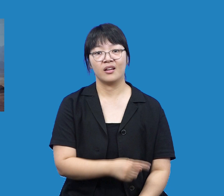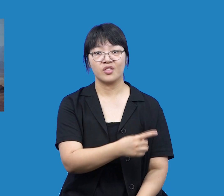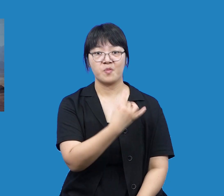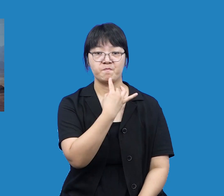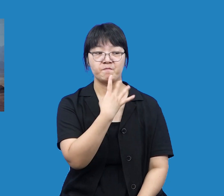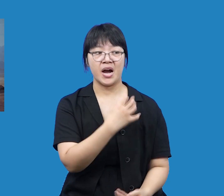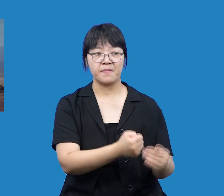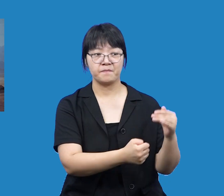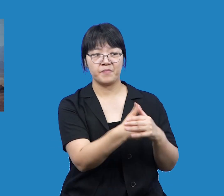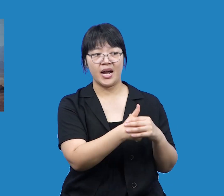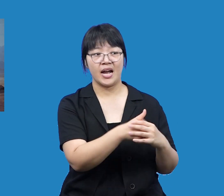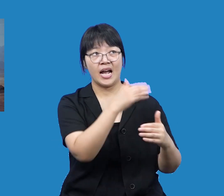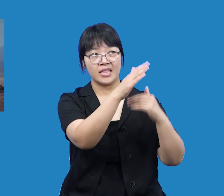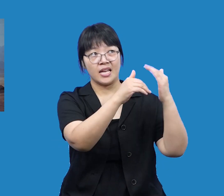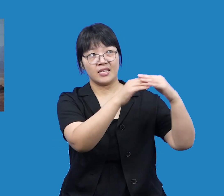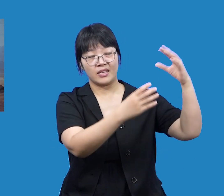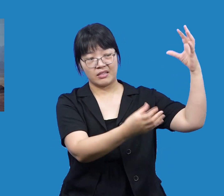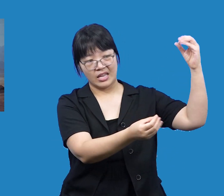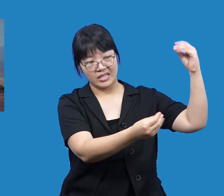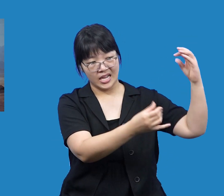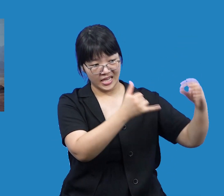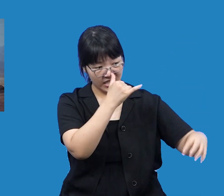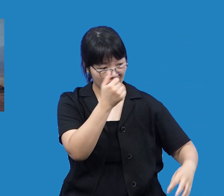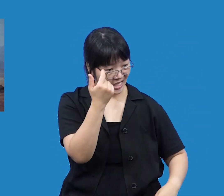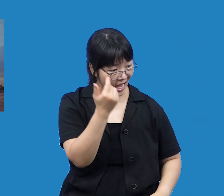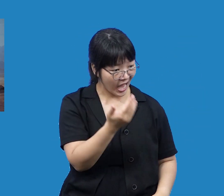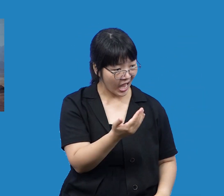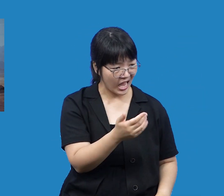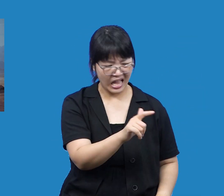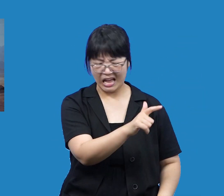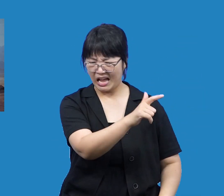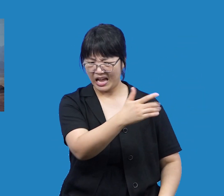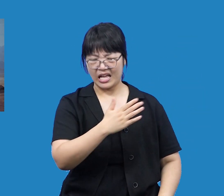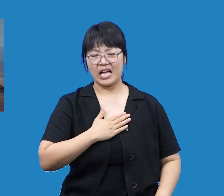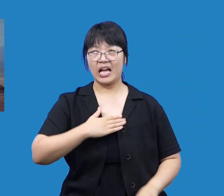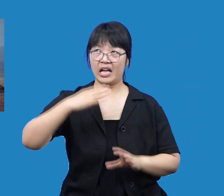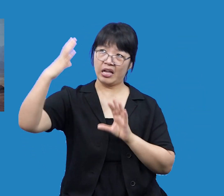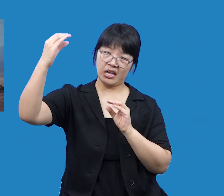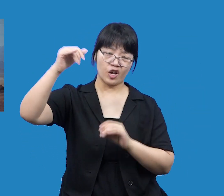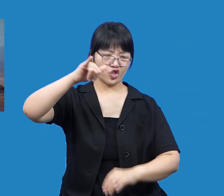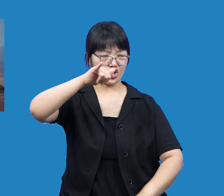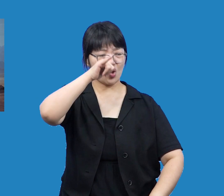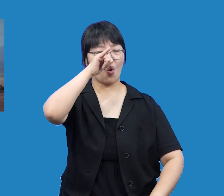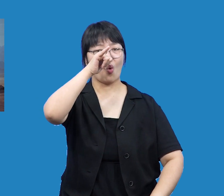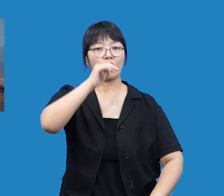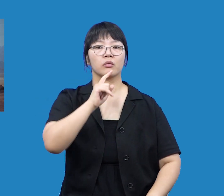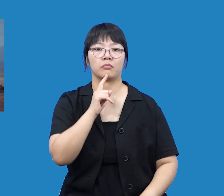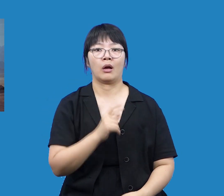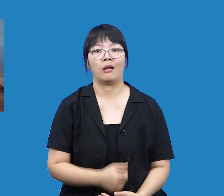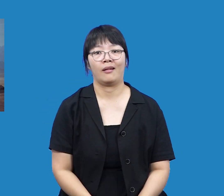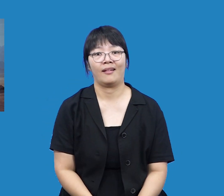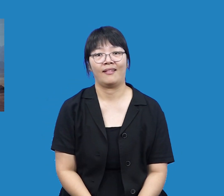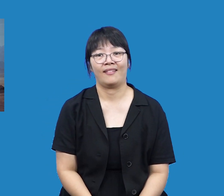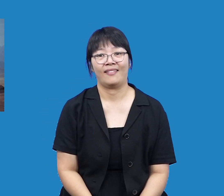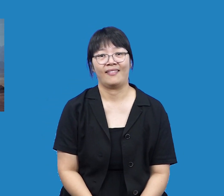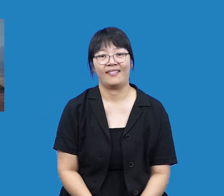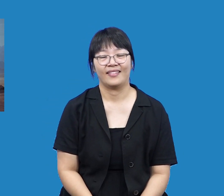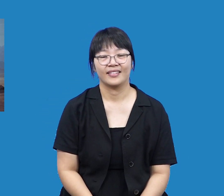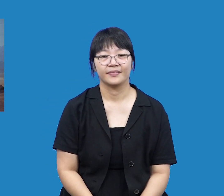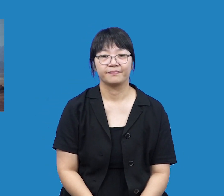너만 하나님과 소통하고 있다고 자부하느냐? 이런 말입니다. 이제 최고